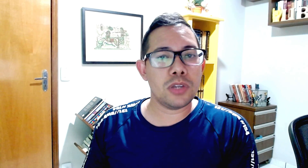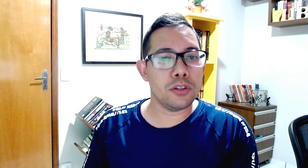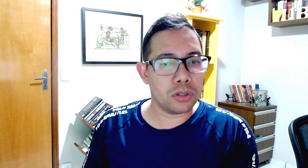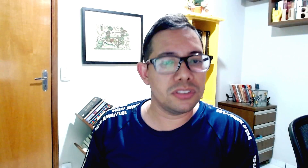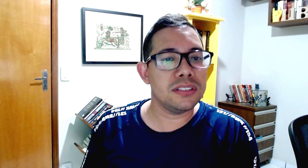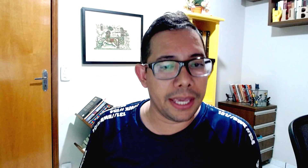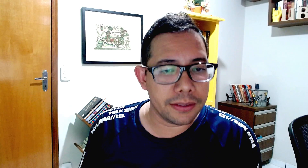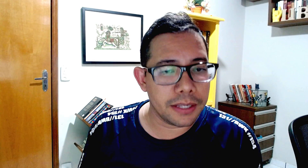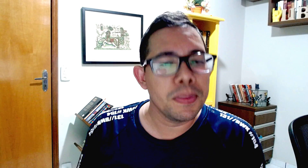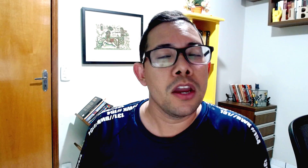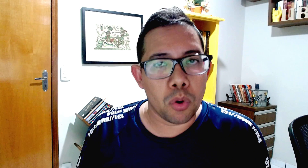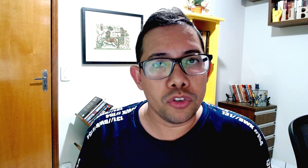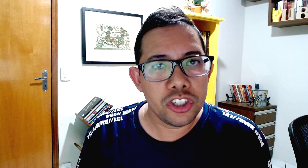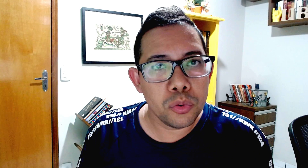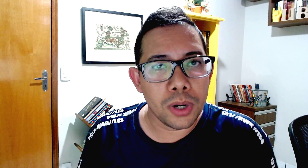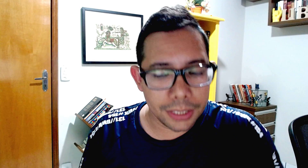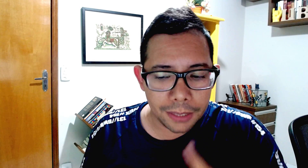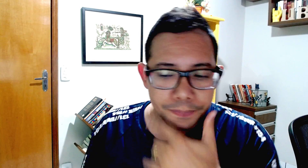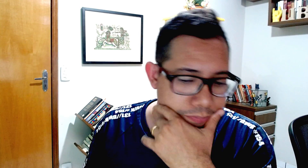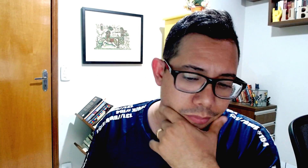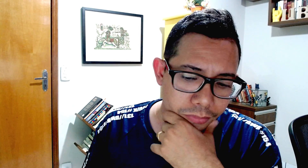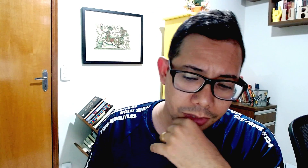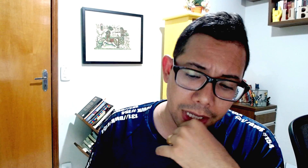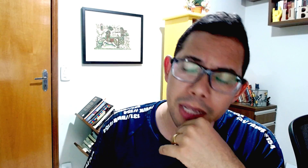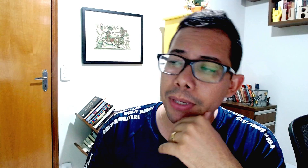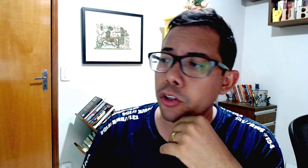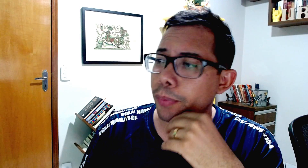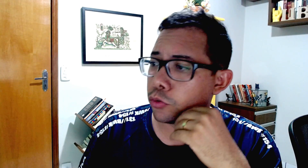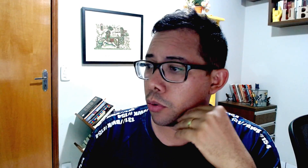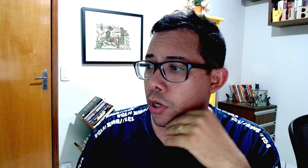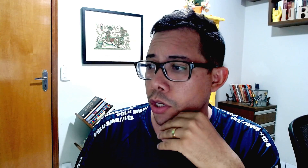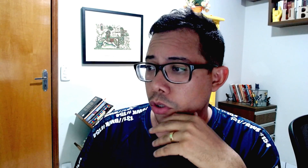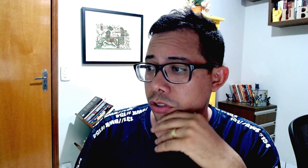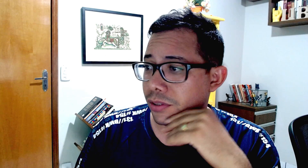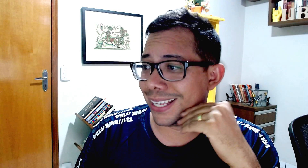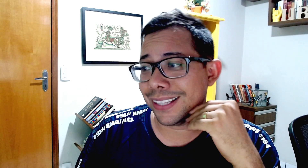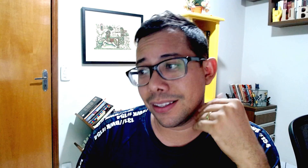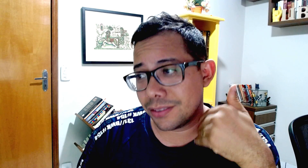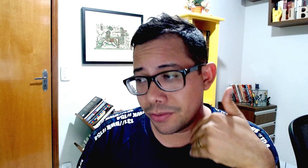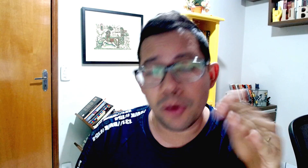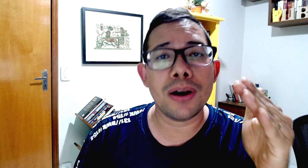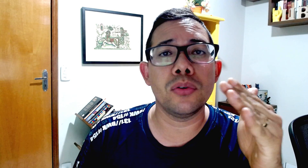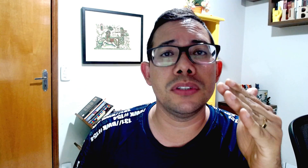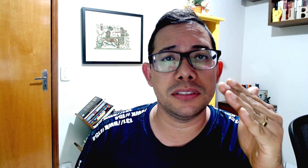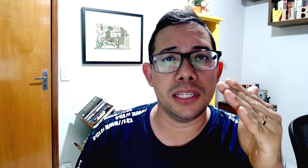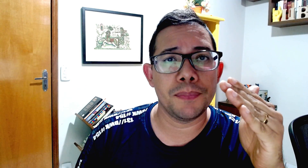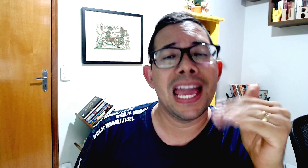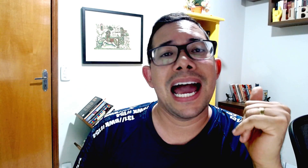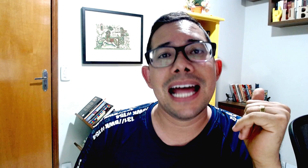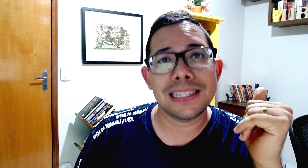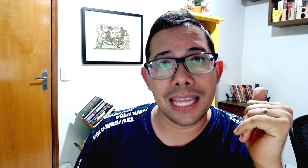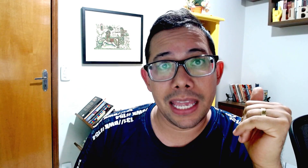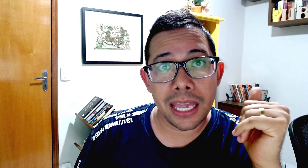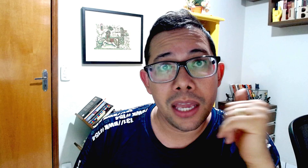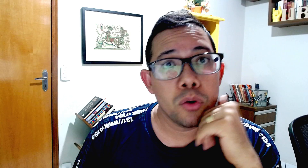aí, nosso esquenta continua, tá? Lembrando, pessoal, que nossos esquentas vão acontecer até o